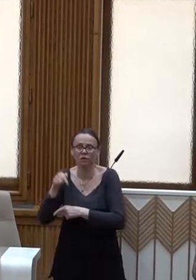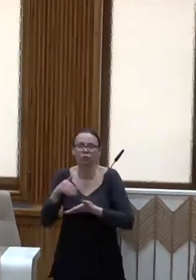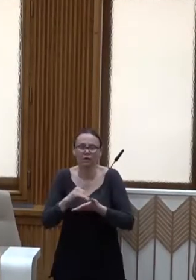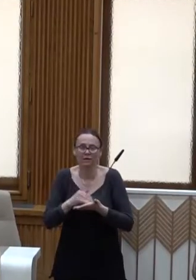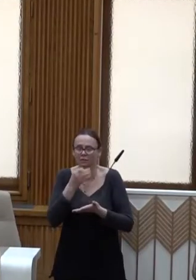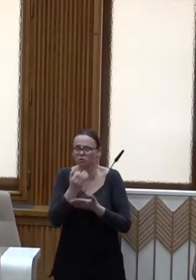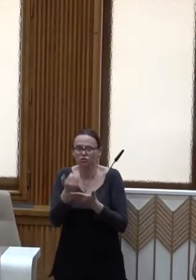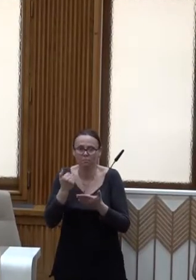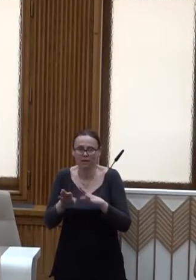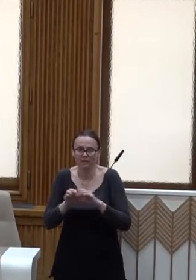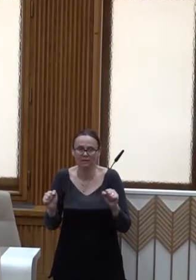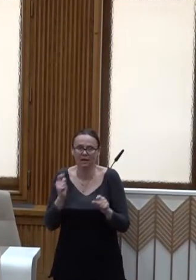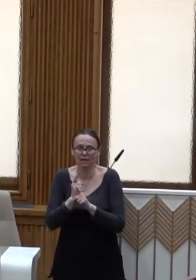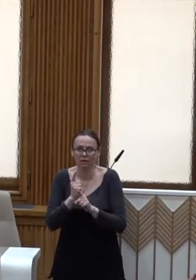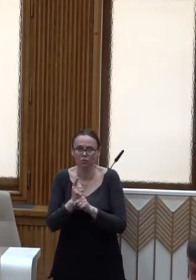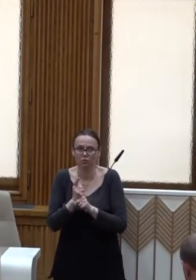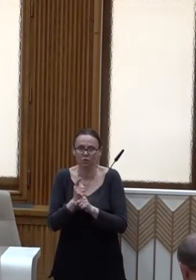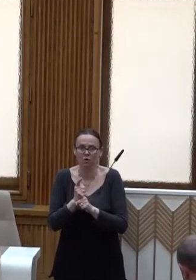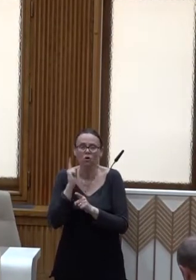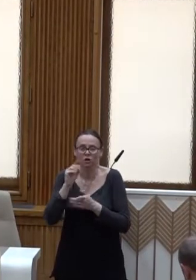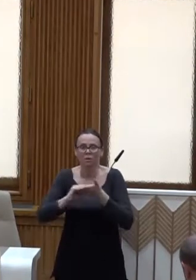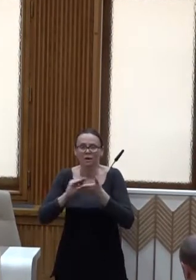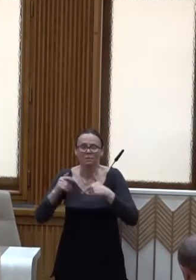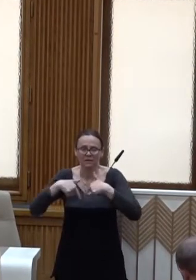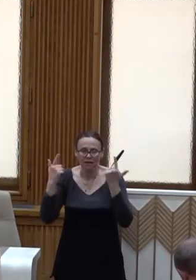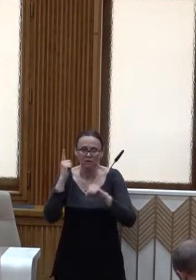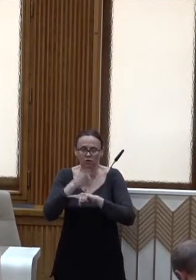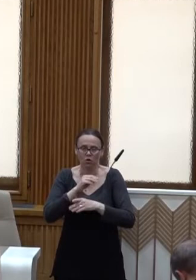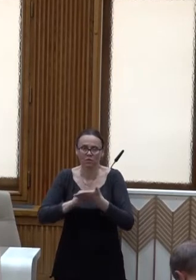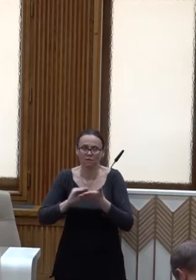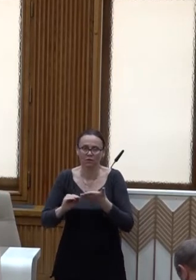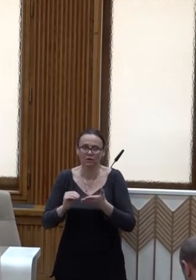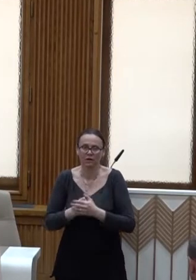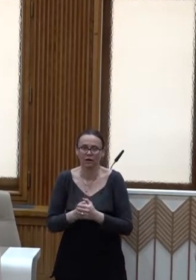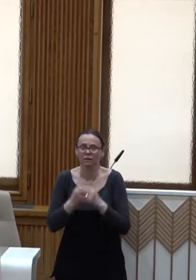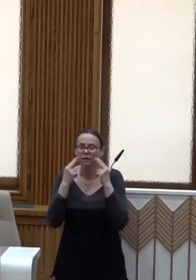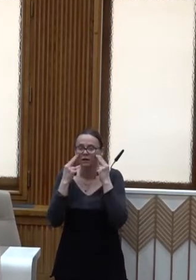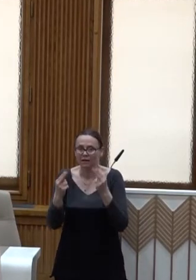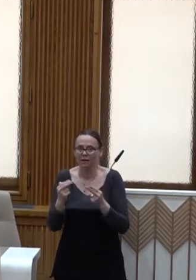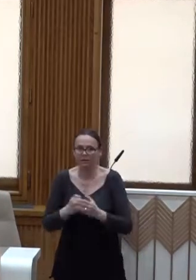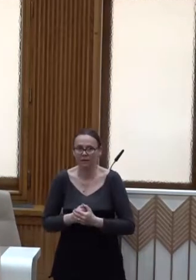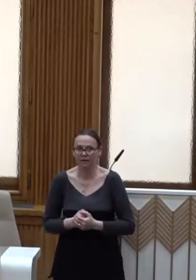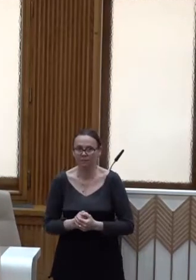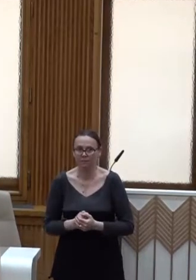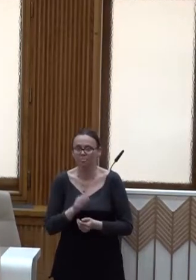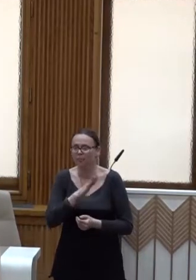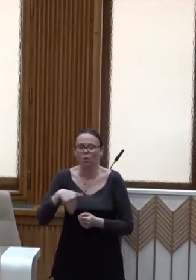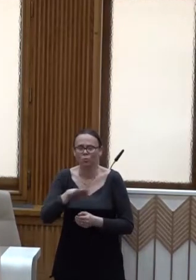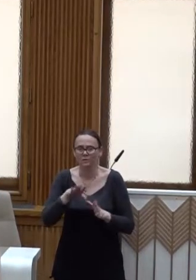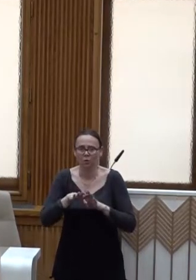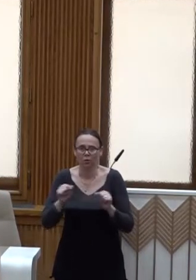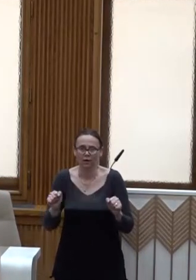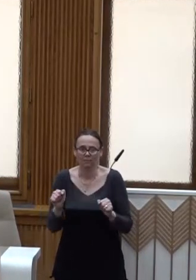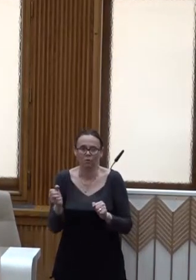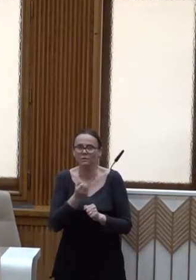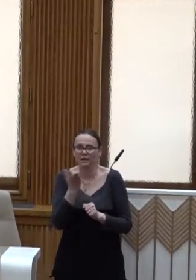čim prej izdelati tudi oziroma napisati jasno navodila glede vseh ukrepov, s